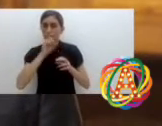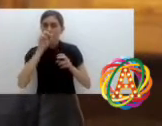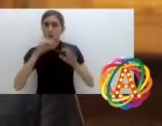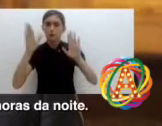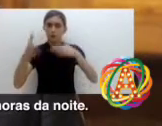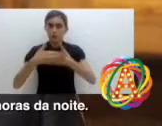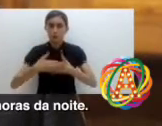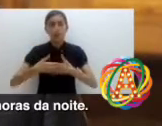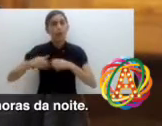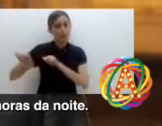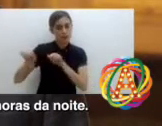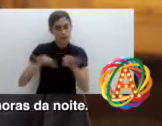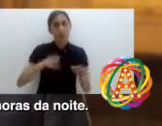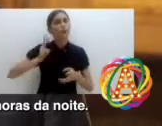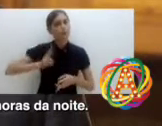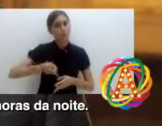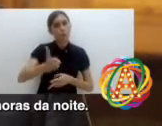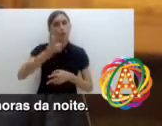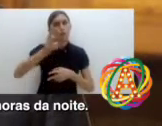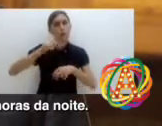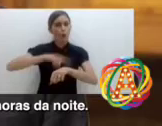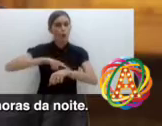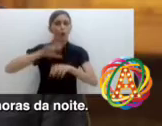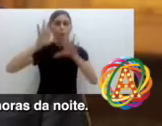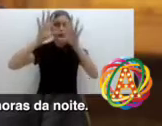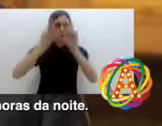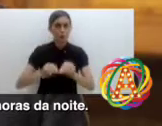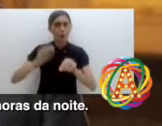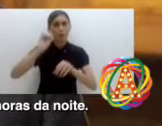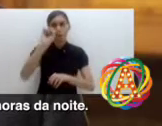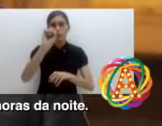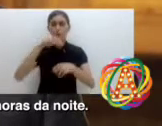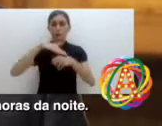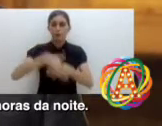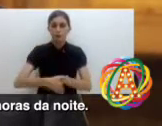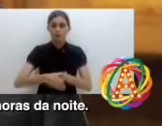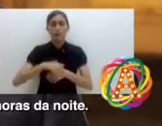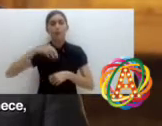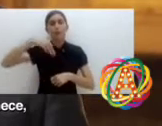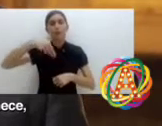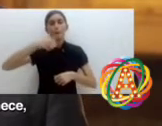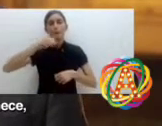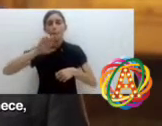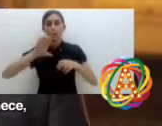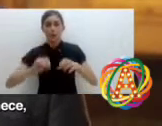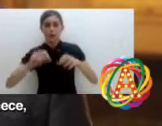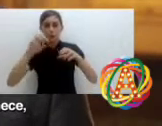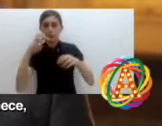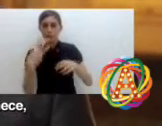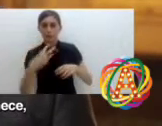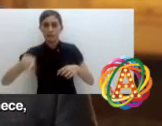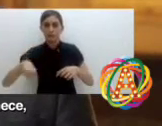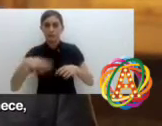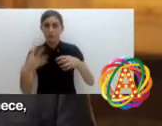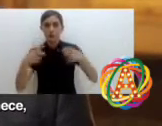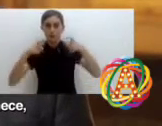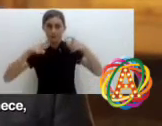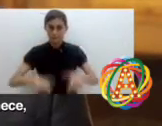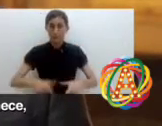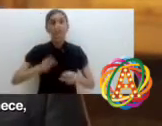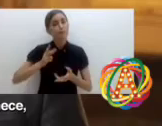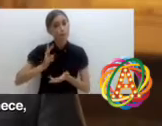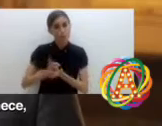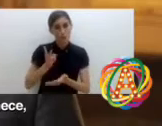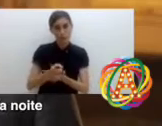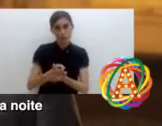a semana, permanece o esquema atual de fechamento às 8 horas da noite. Nas Macro 3 e 4, o esquema